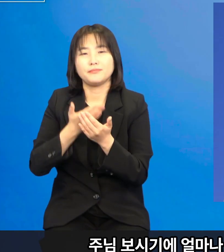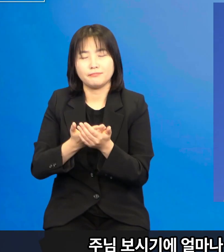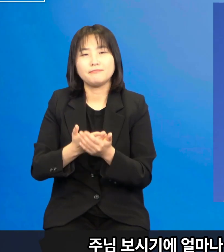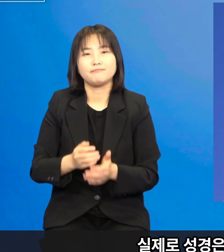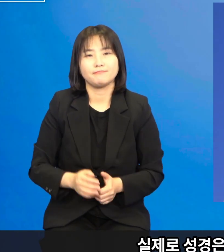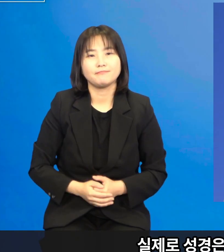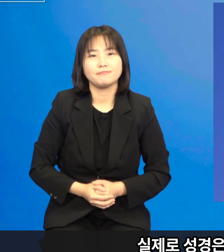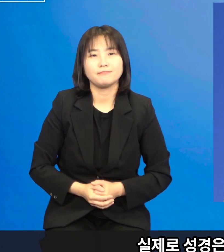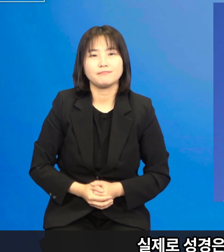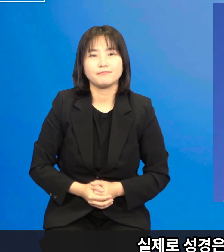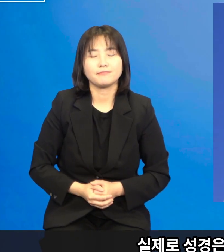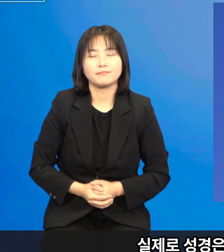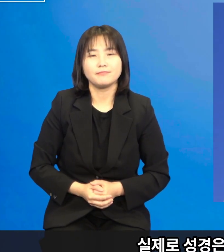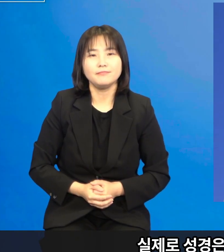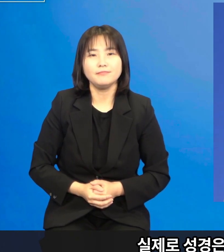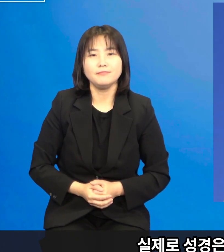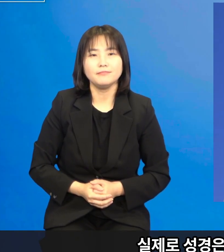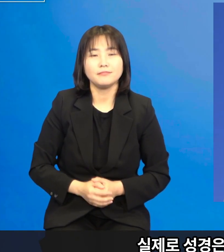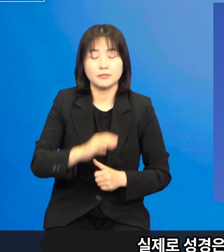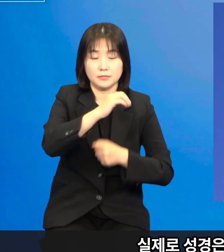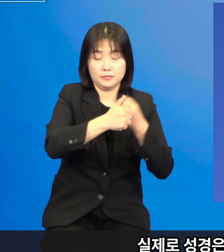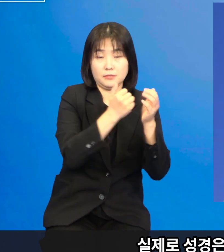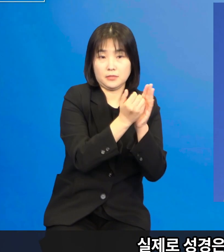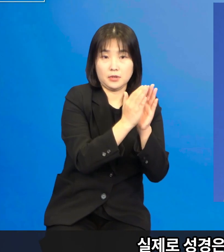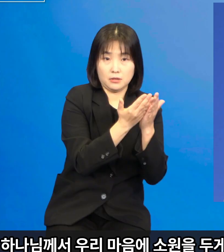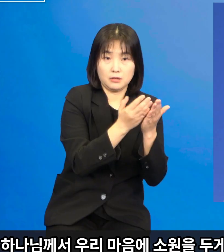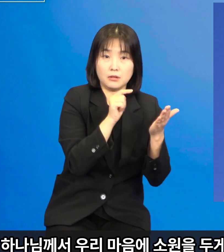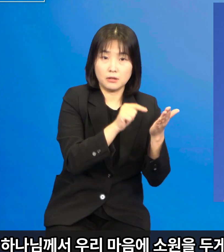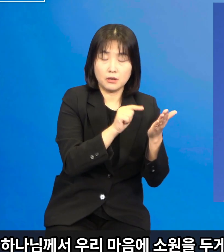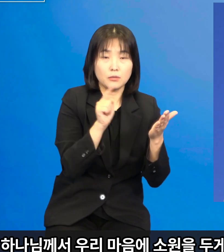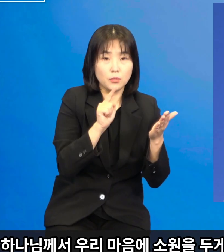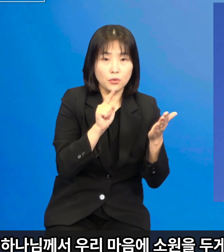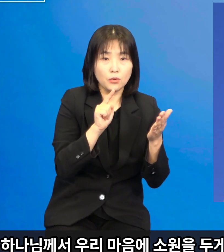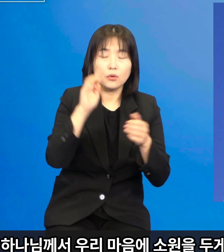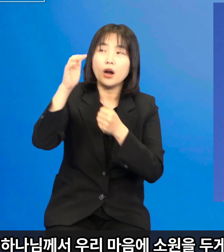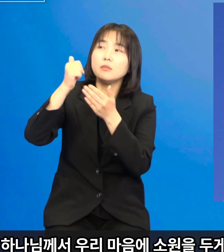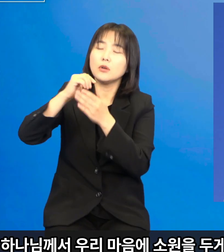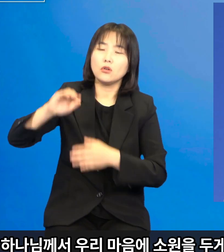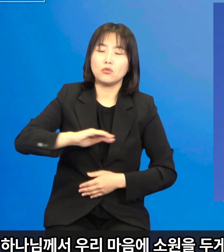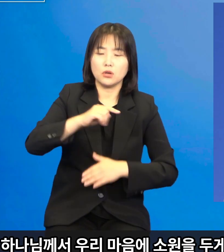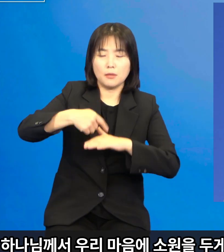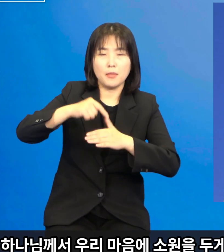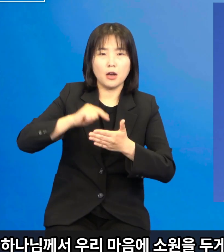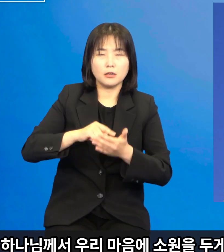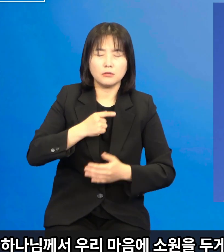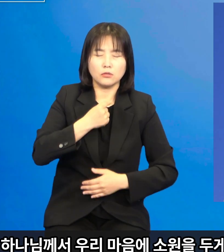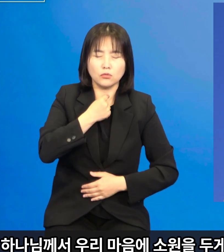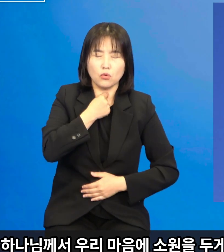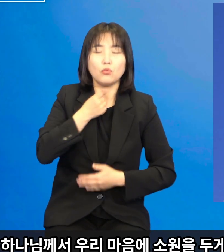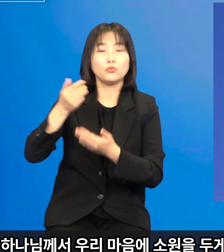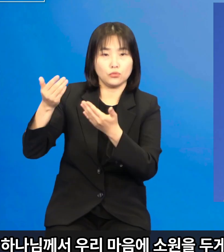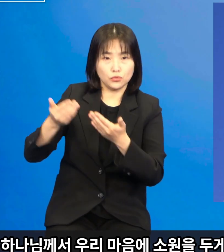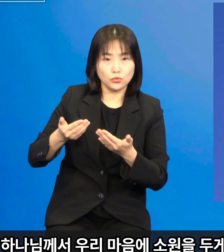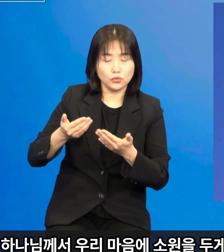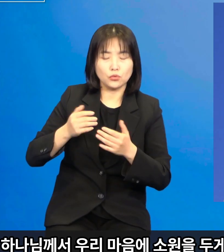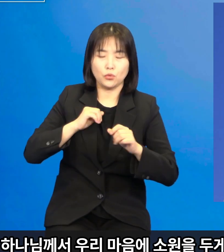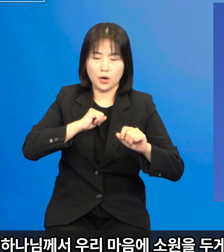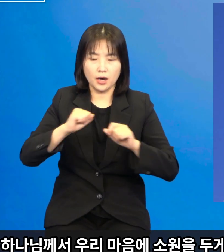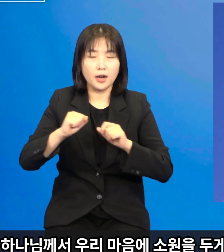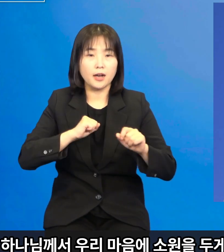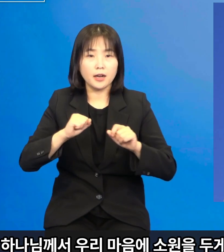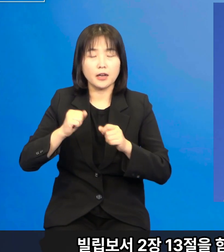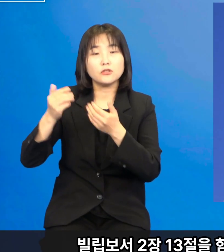귀하겠습니까? 실제로 성경은 뭐라고 하냐면 하나님께서 우리 마음에 소원을 두게 하시고 행하게